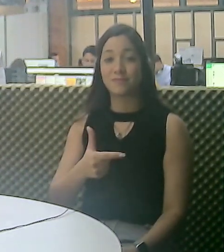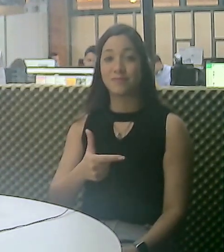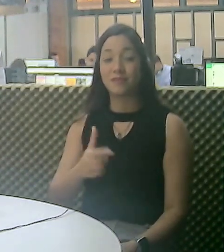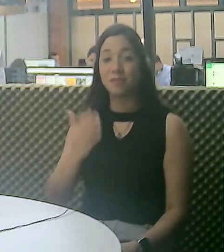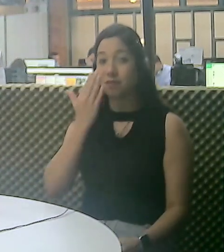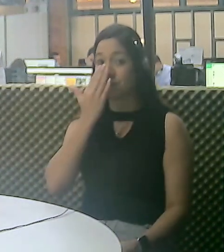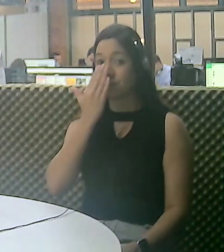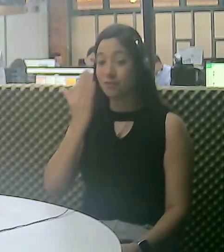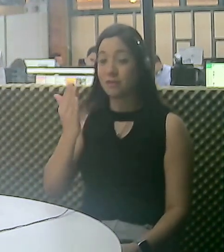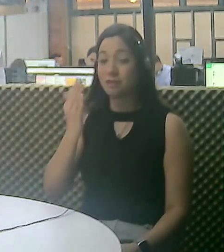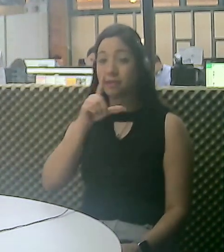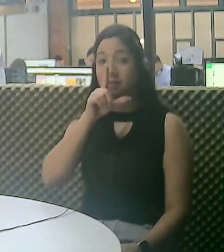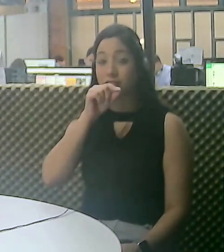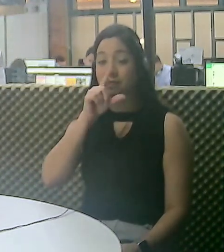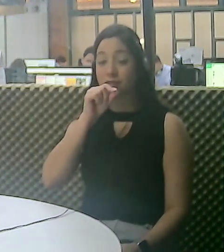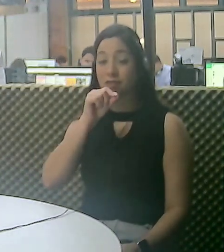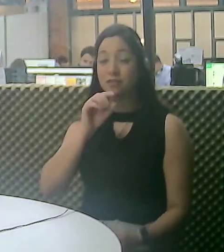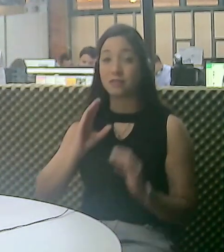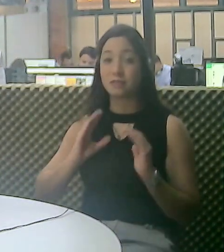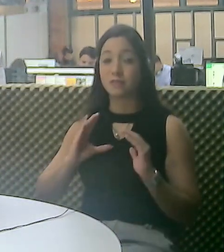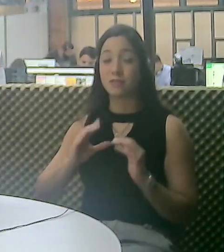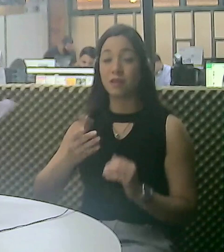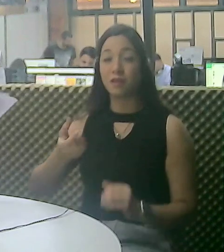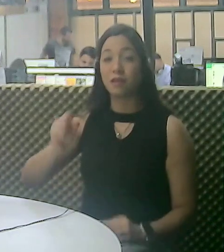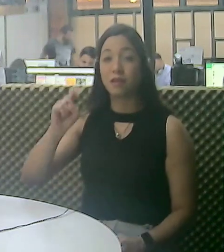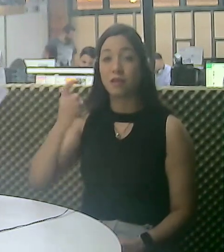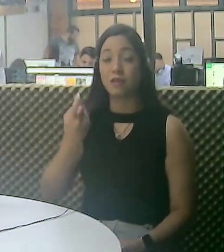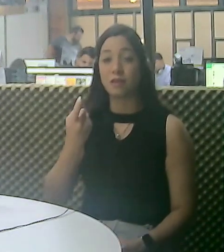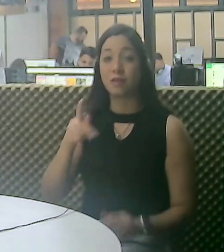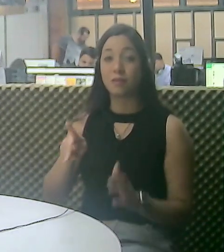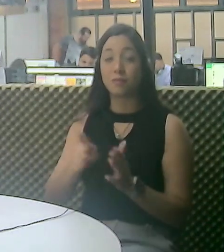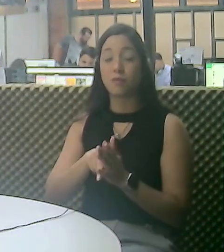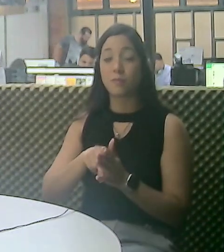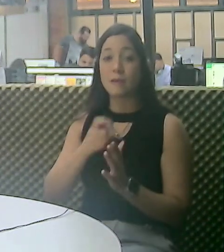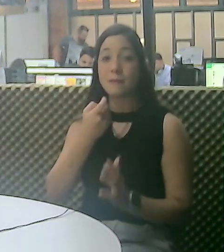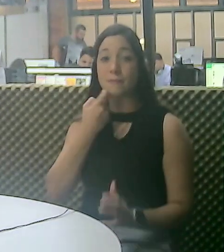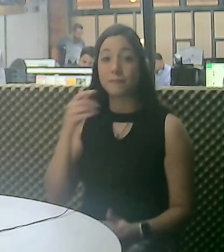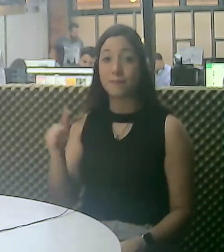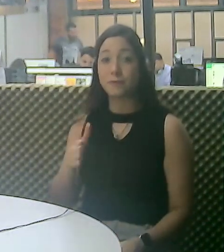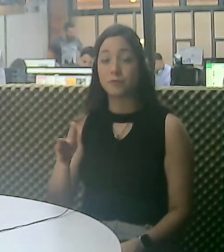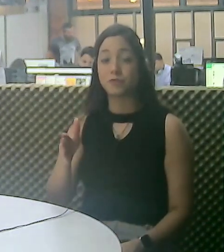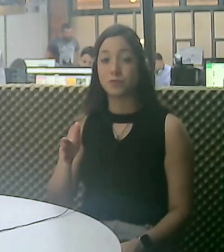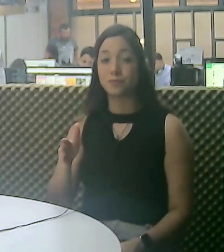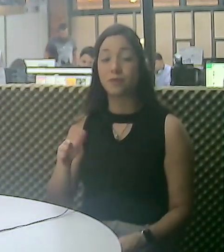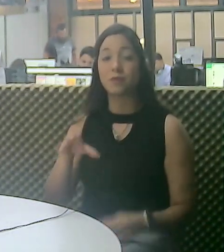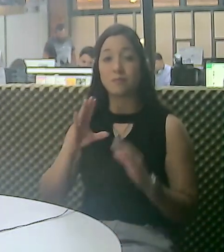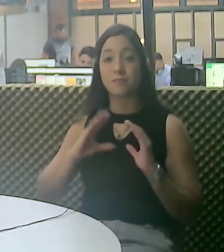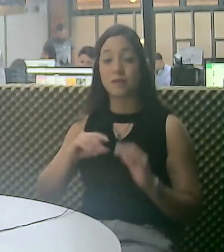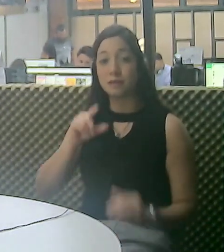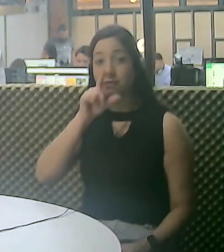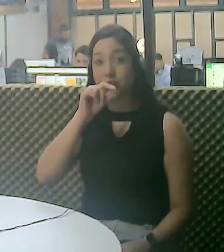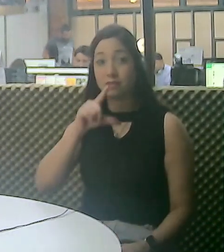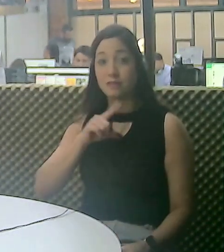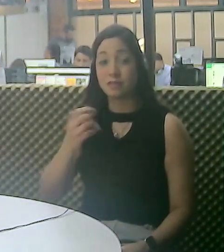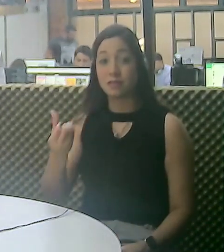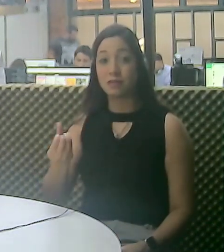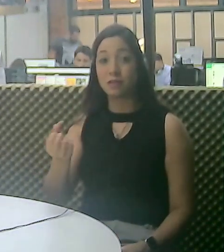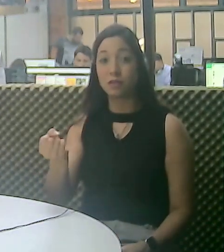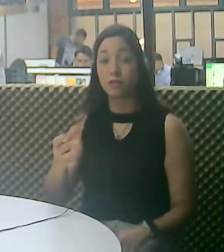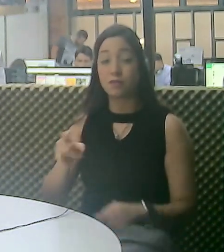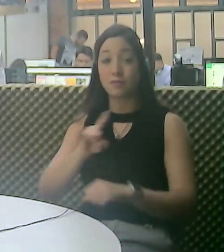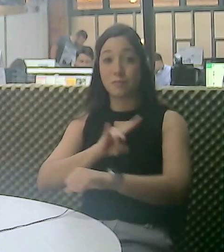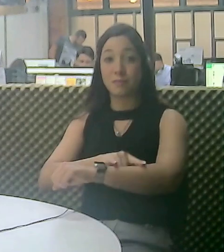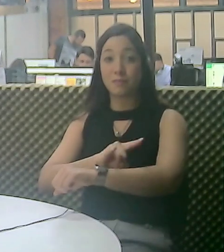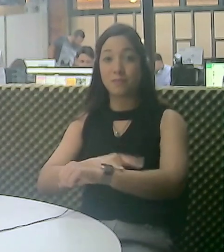Jardim Sabiá, construída próximo à antiga área de piscicultura. O Parque do Sabiá também passou a contar com 6 novos banheiros